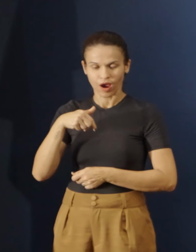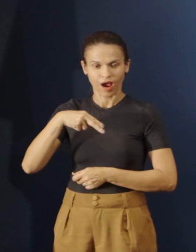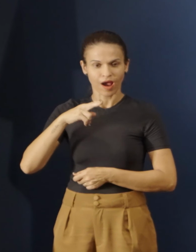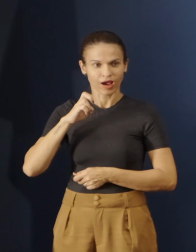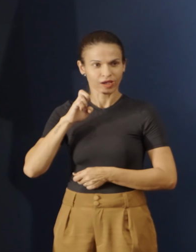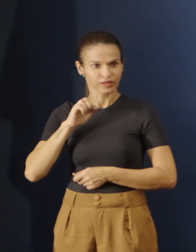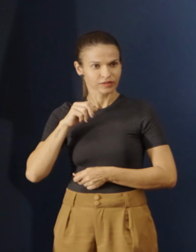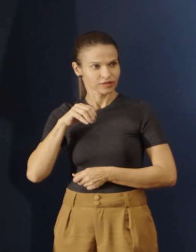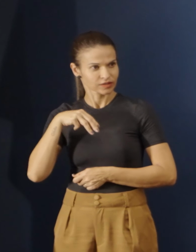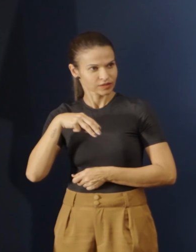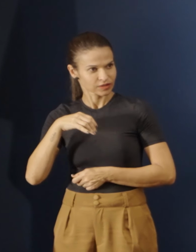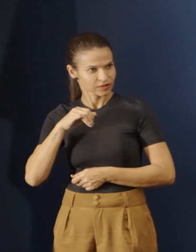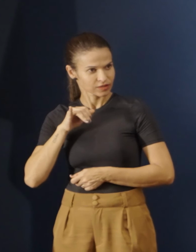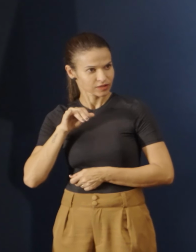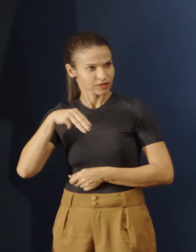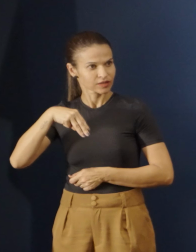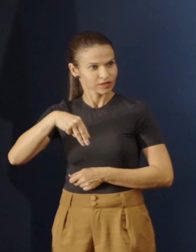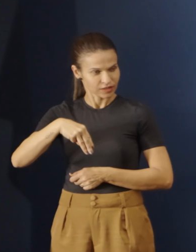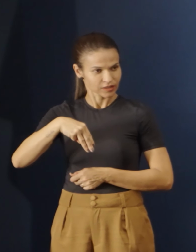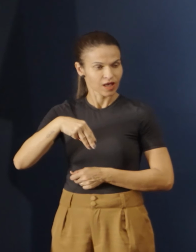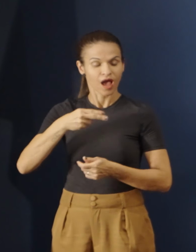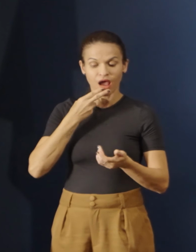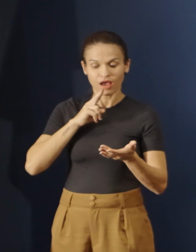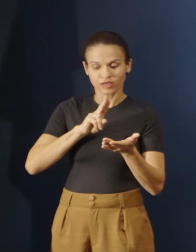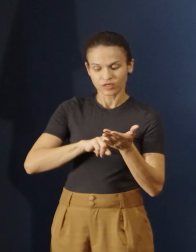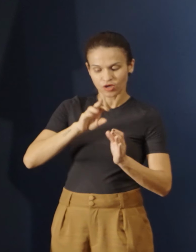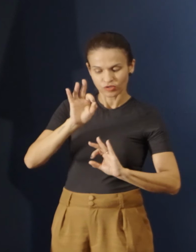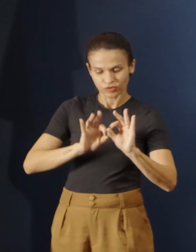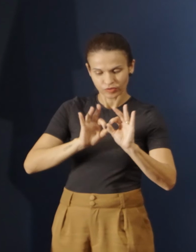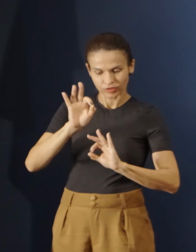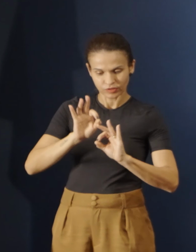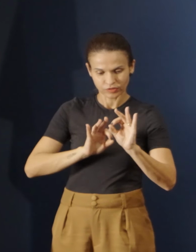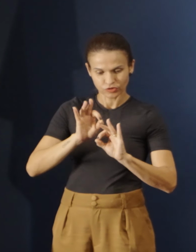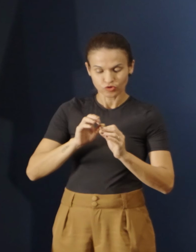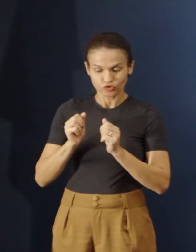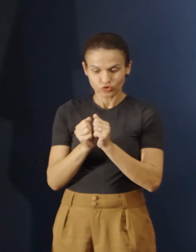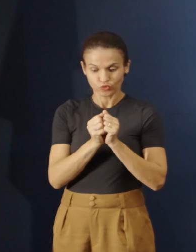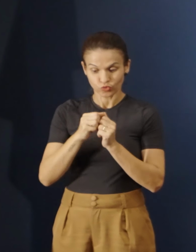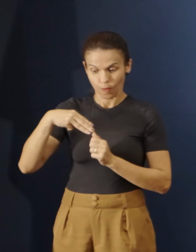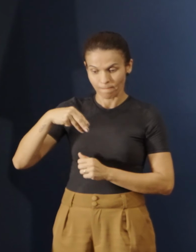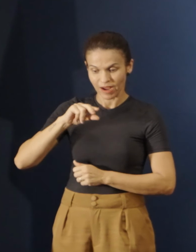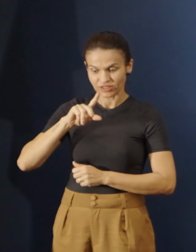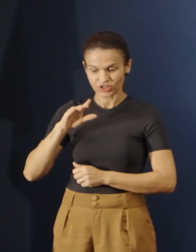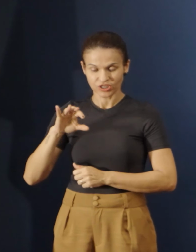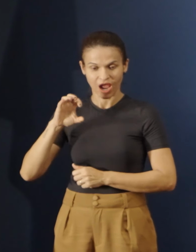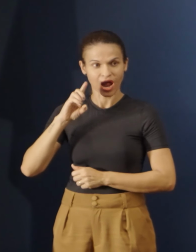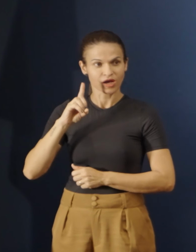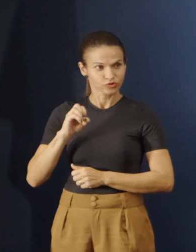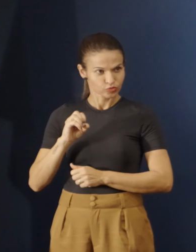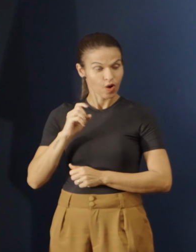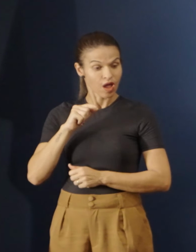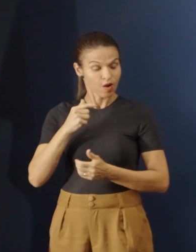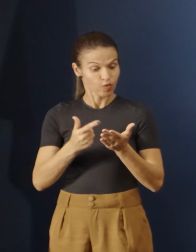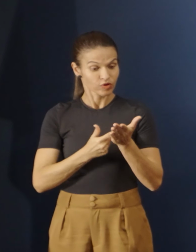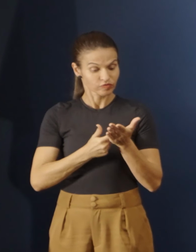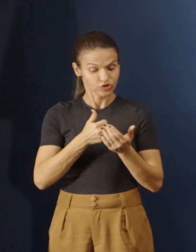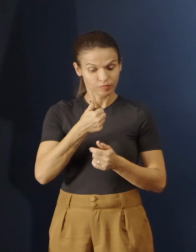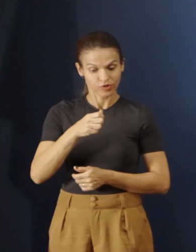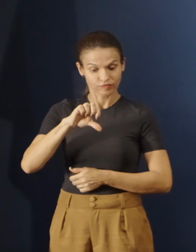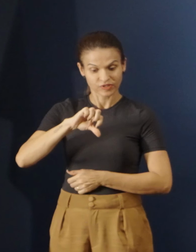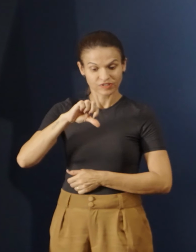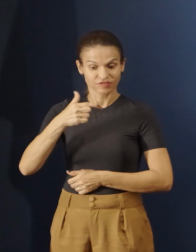Aranha, que o Graça Aranha organizou as cartas do Joaquim Nabuco com o Machado de Assis, é um livro de 1923.